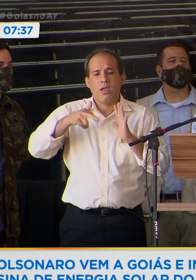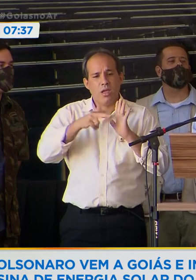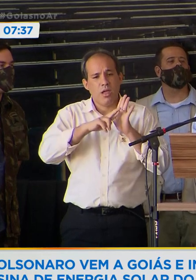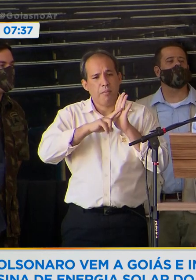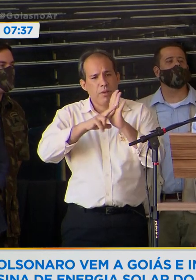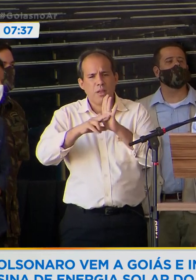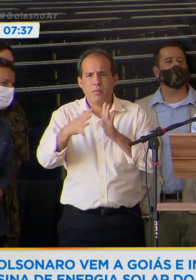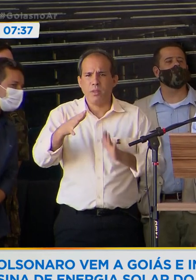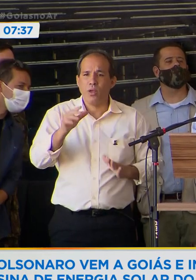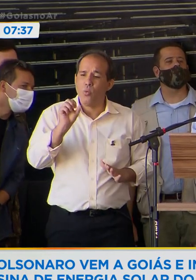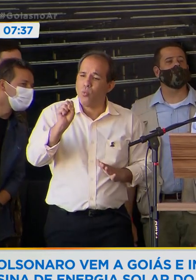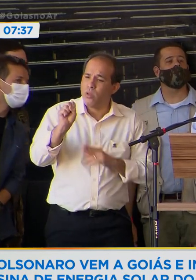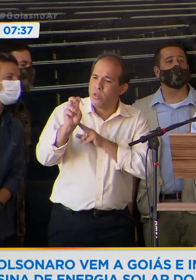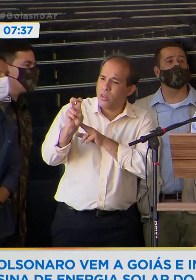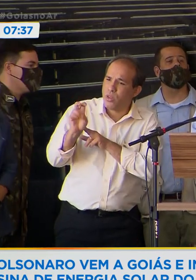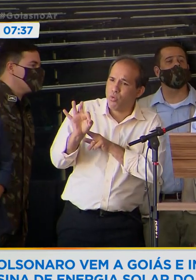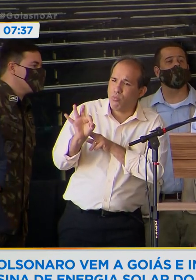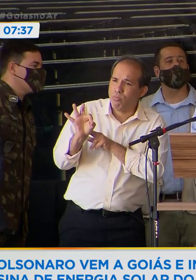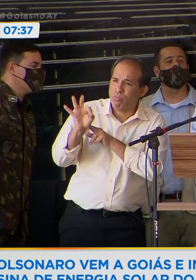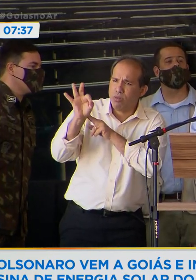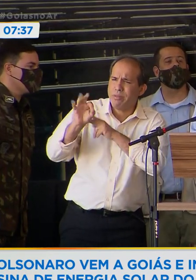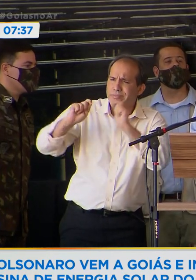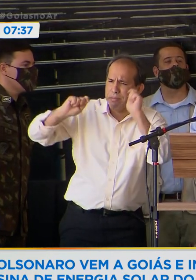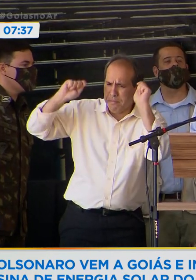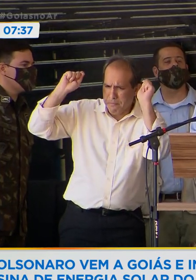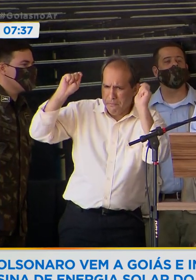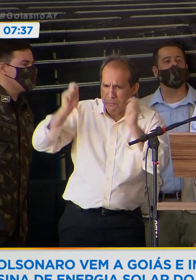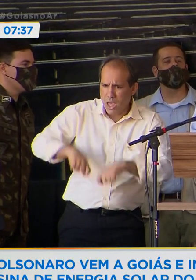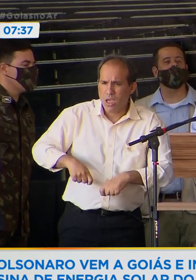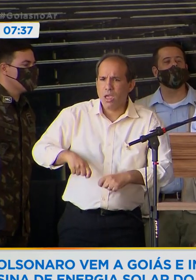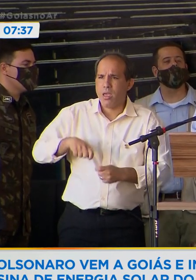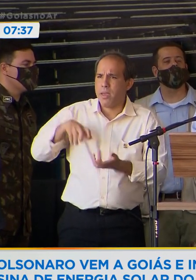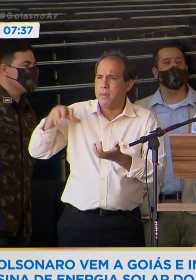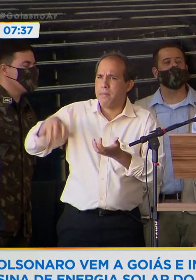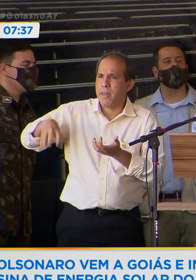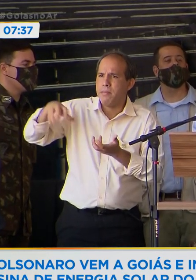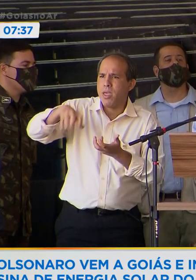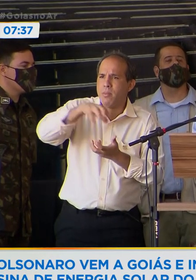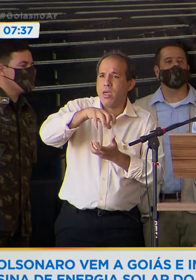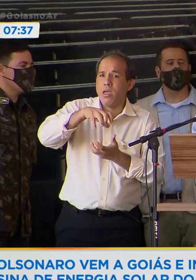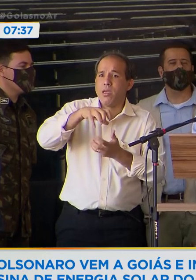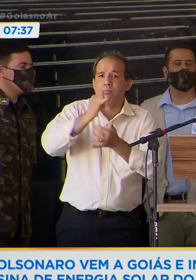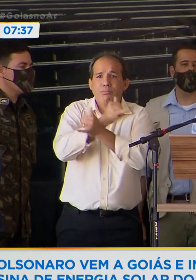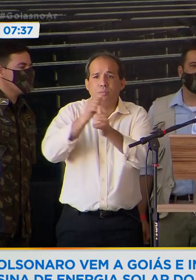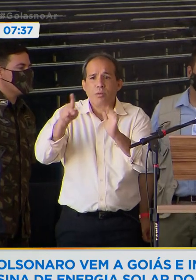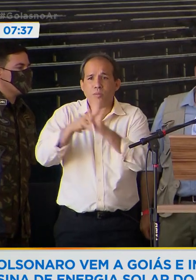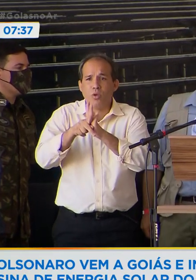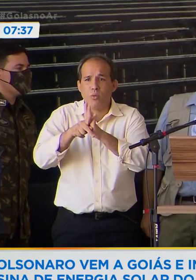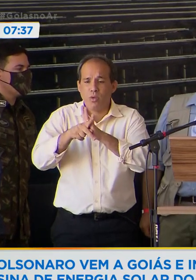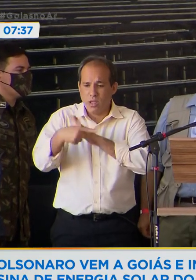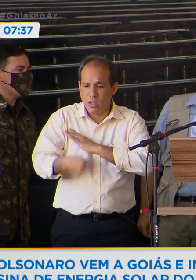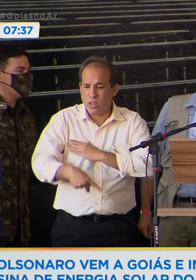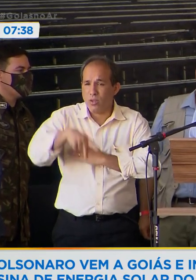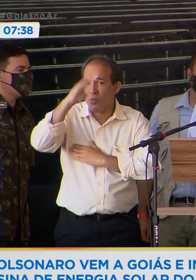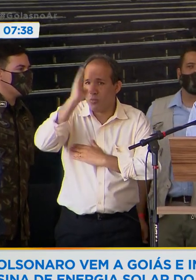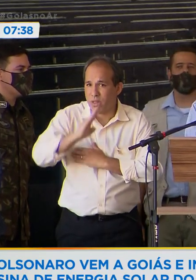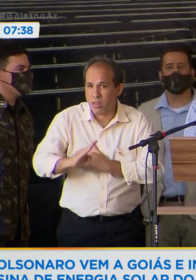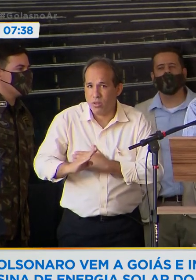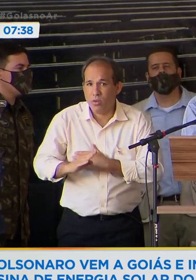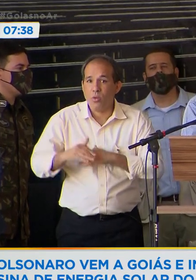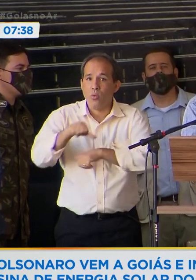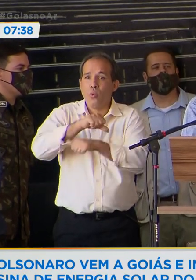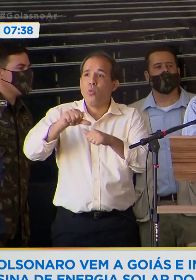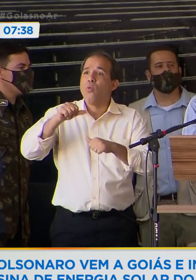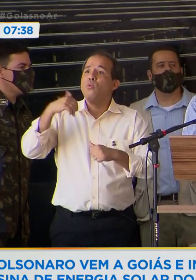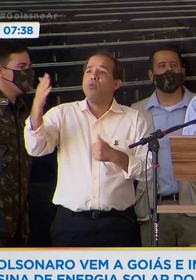de 85 porcento da capacidade instalada de geração elétrica brasileira enquanto